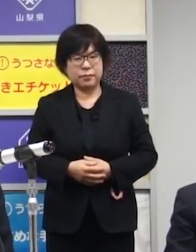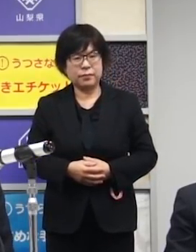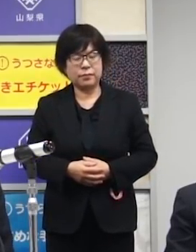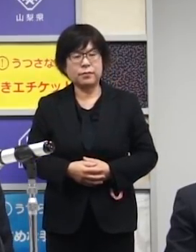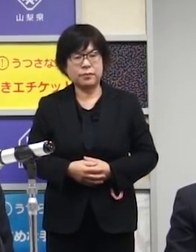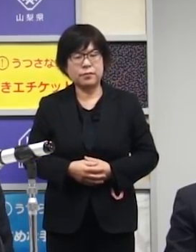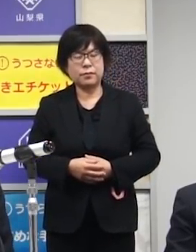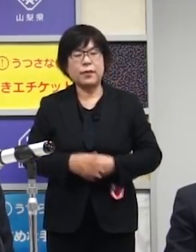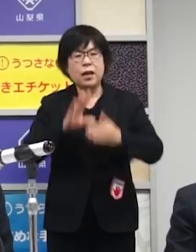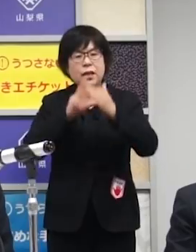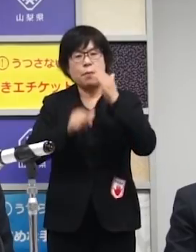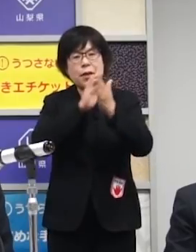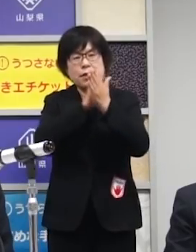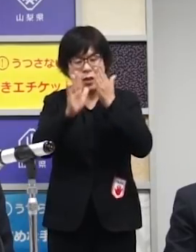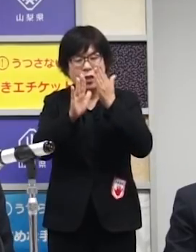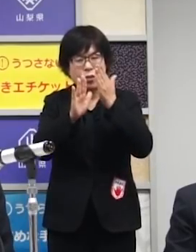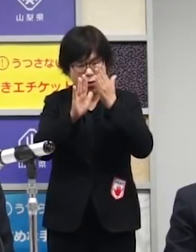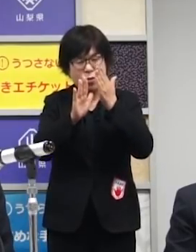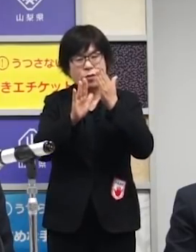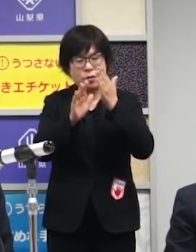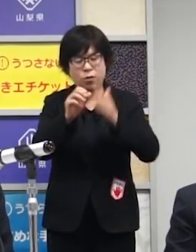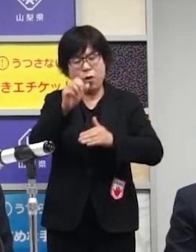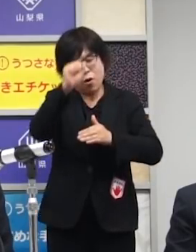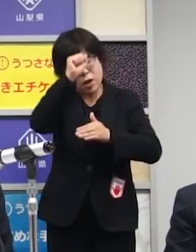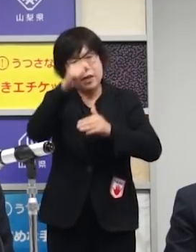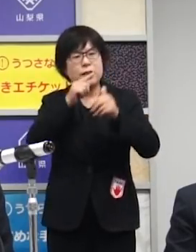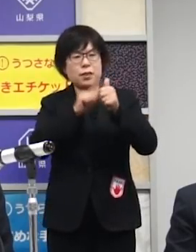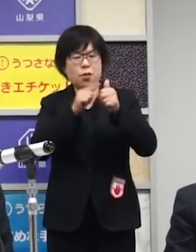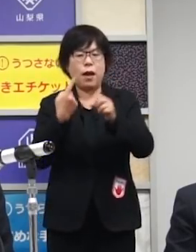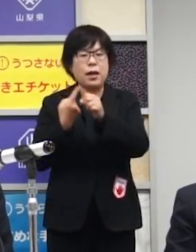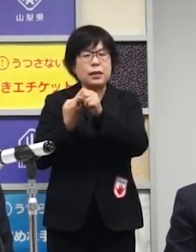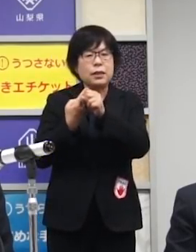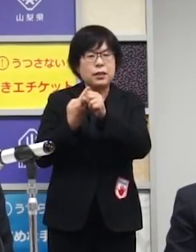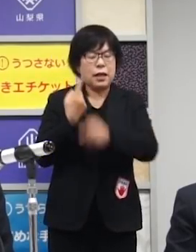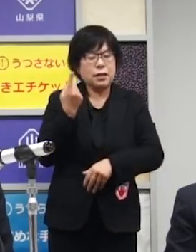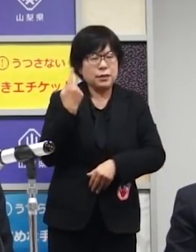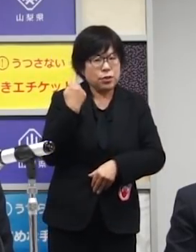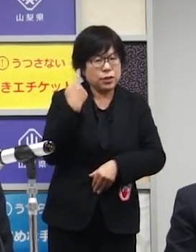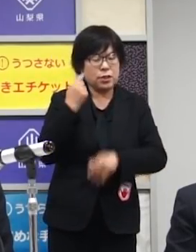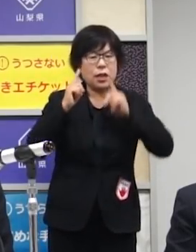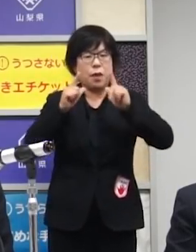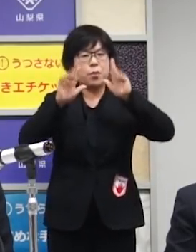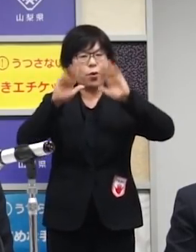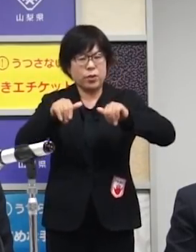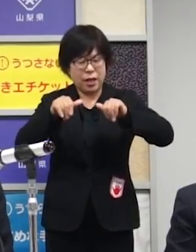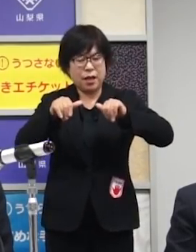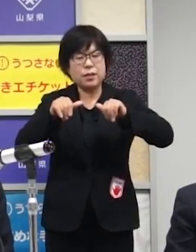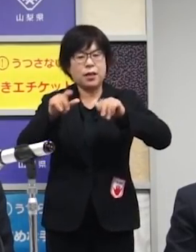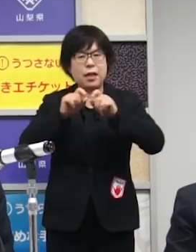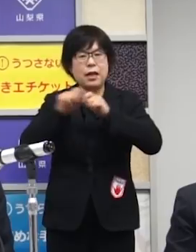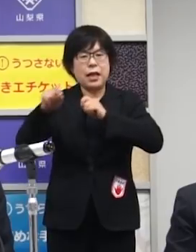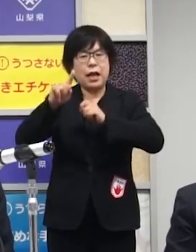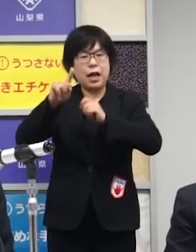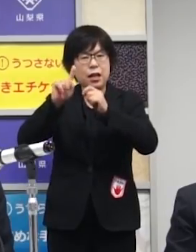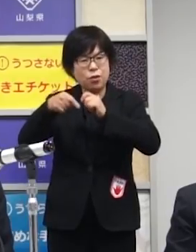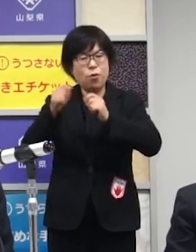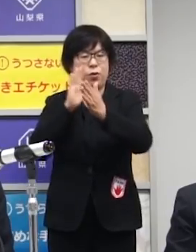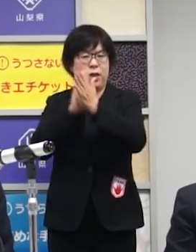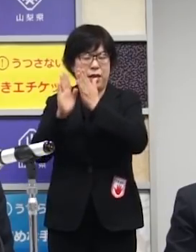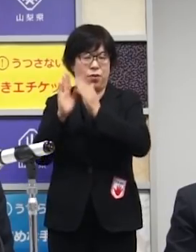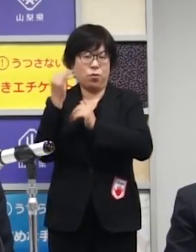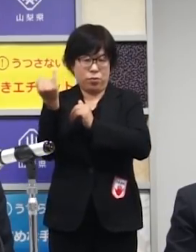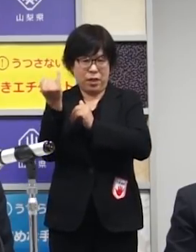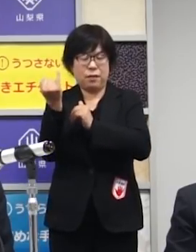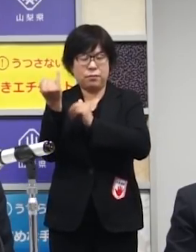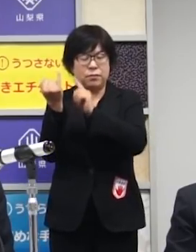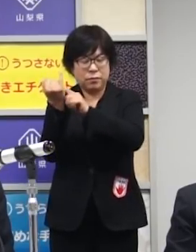さらに本件患者さんは昨日発表いたしました長野県の女性患者による受診先医療機